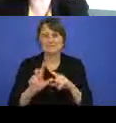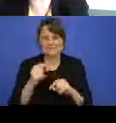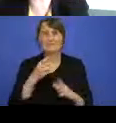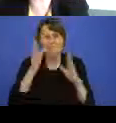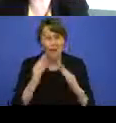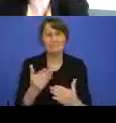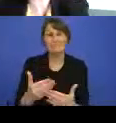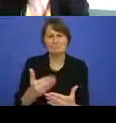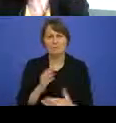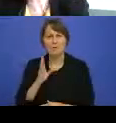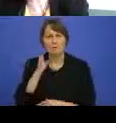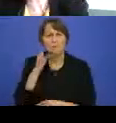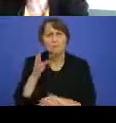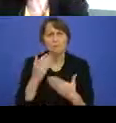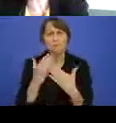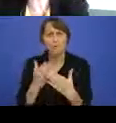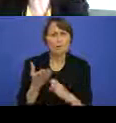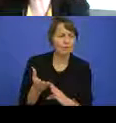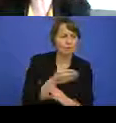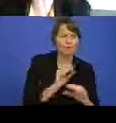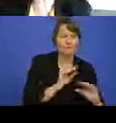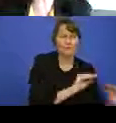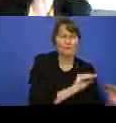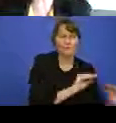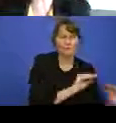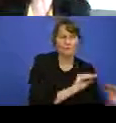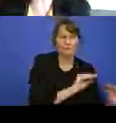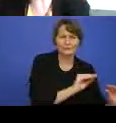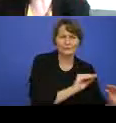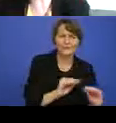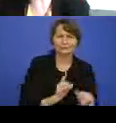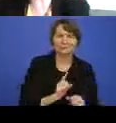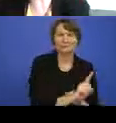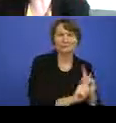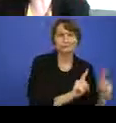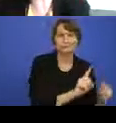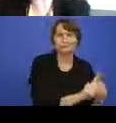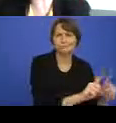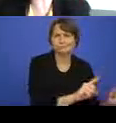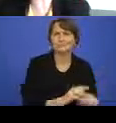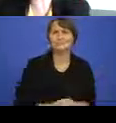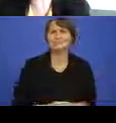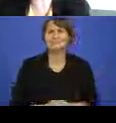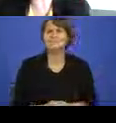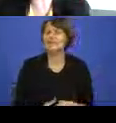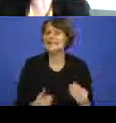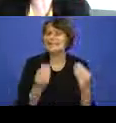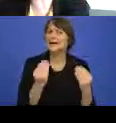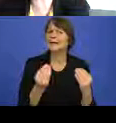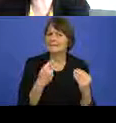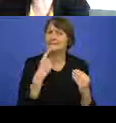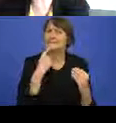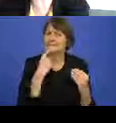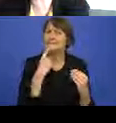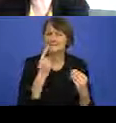un an d'éducation pré-primaire obligatoire. La participation varie énormément